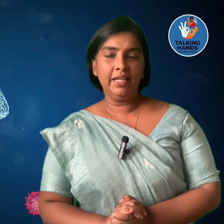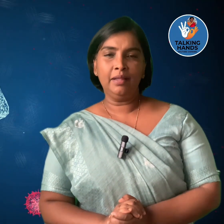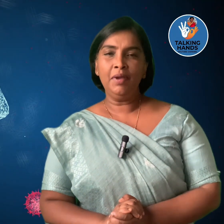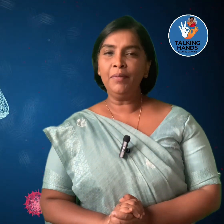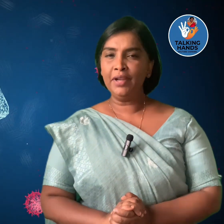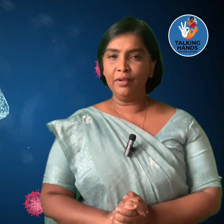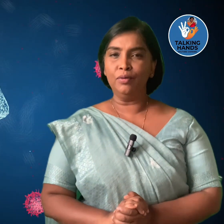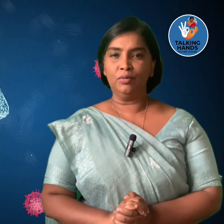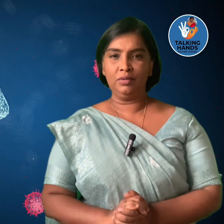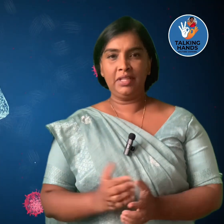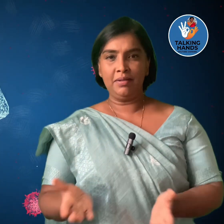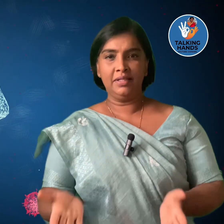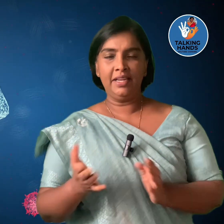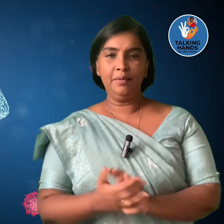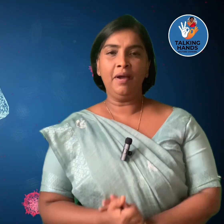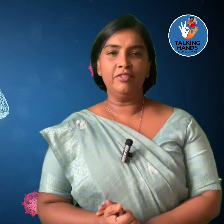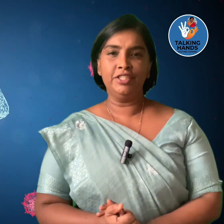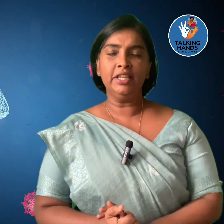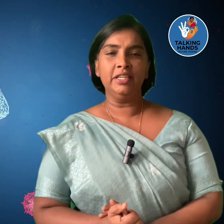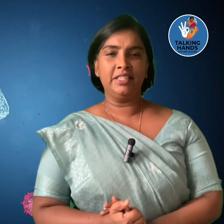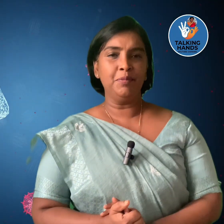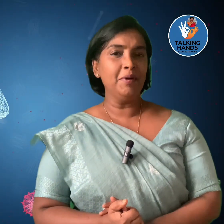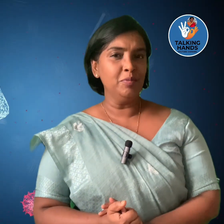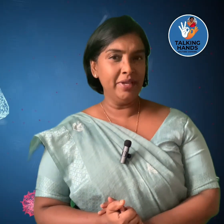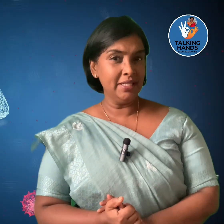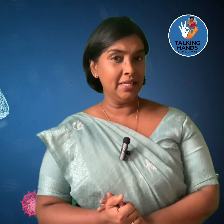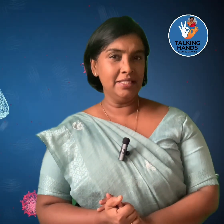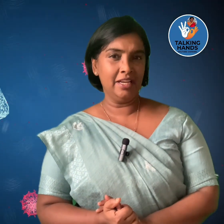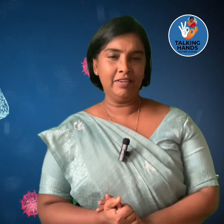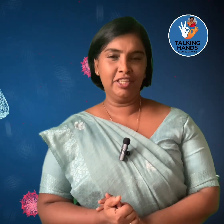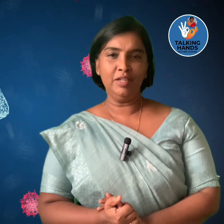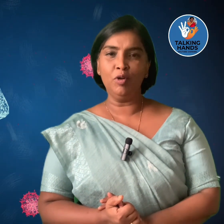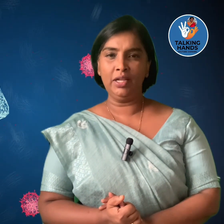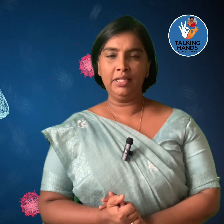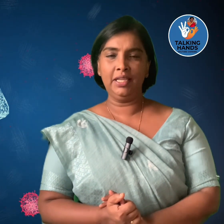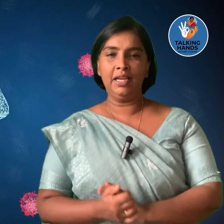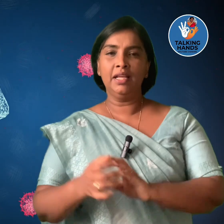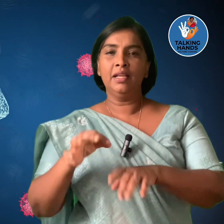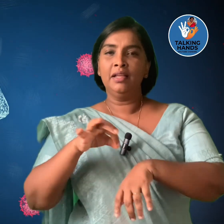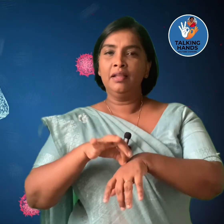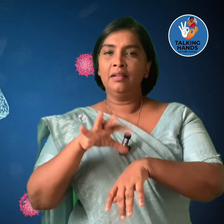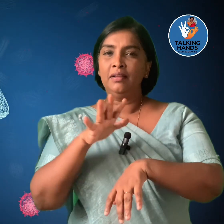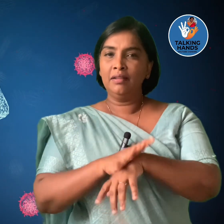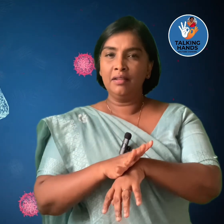තමයි අපි ඩෙන්ගු දැනට පාවිච්චි කරන නිසා. අපි බලමු මේකේ සංඥා වචනය මොකක්ද කියලා.